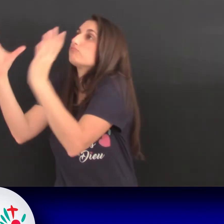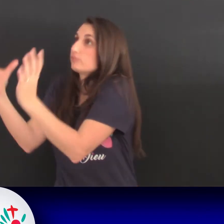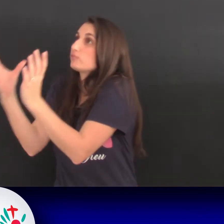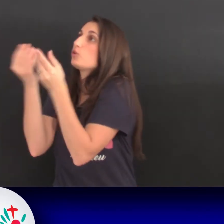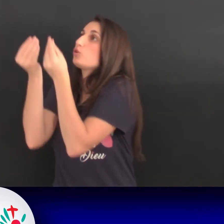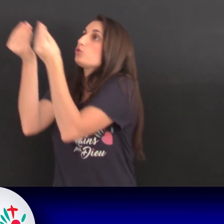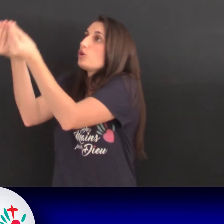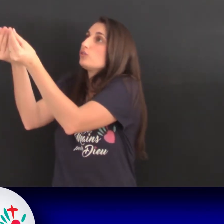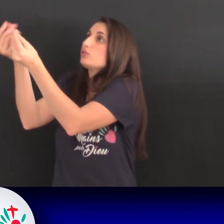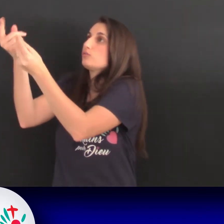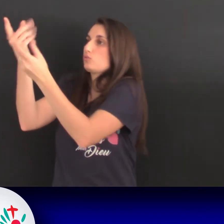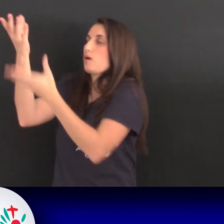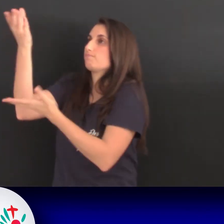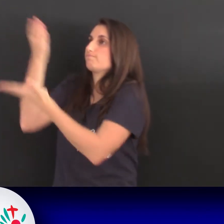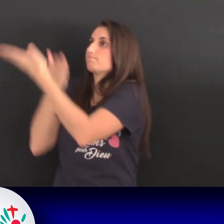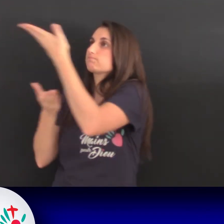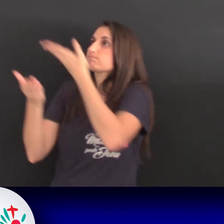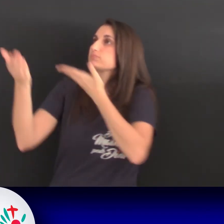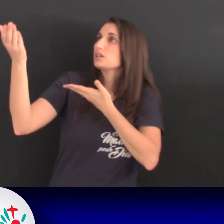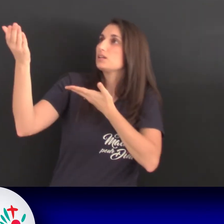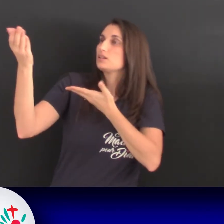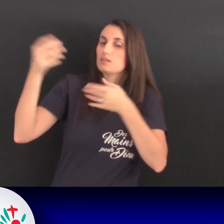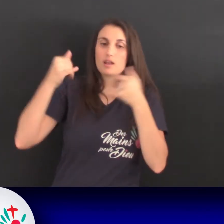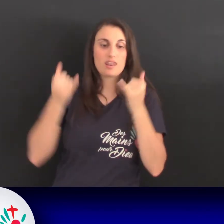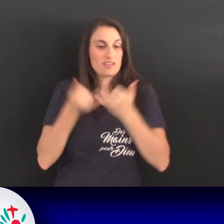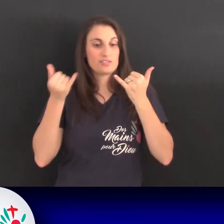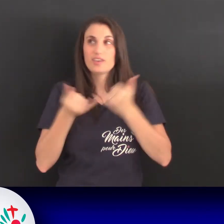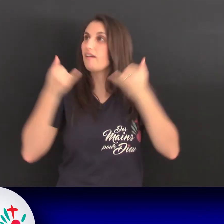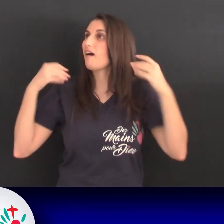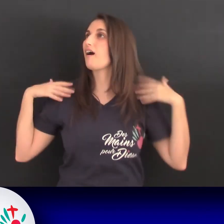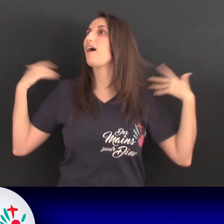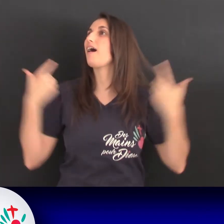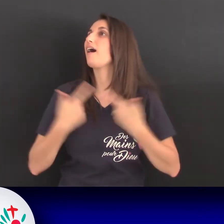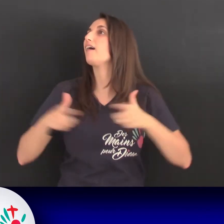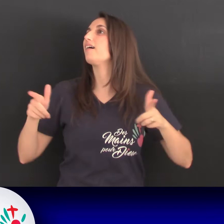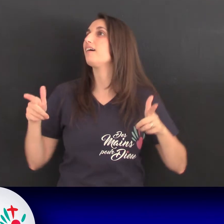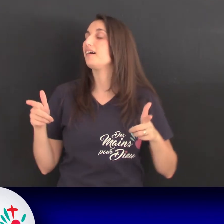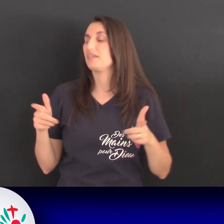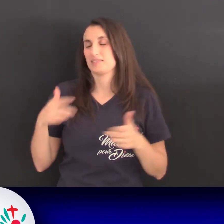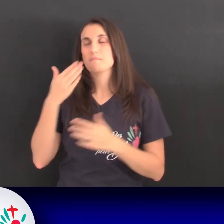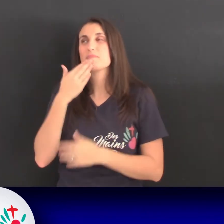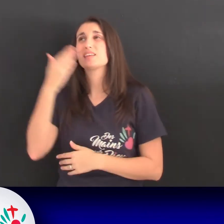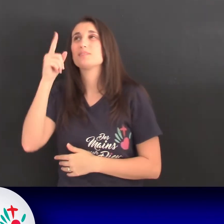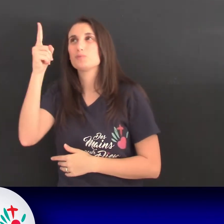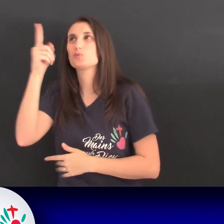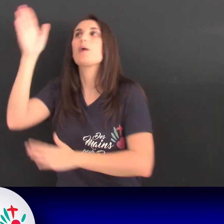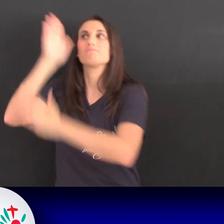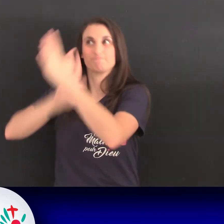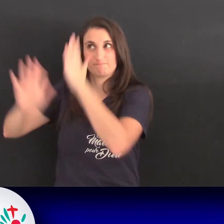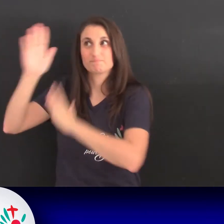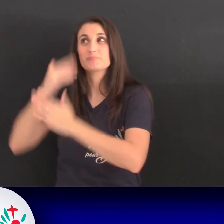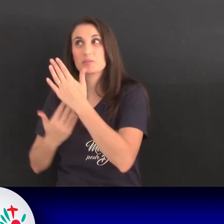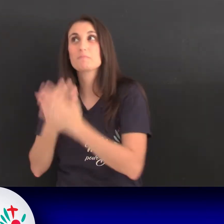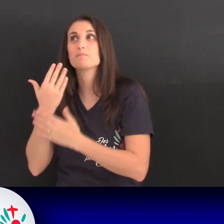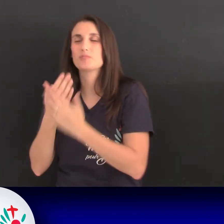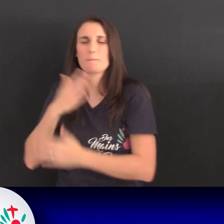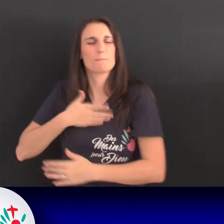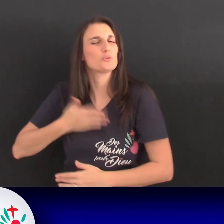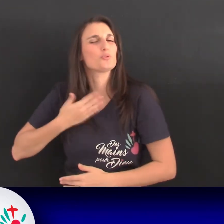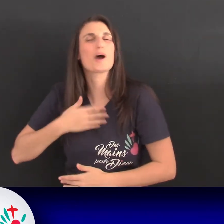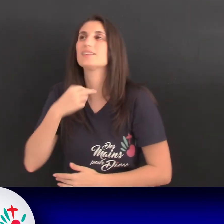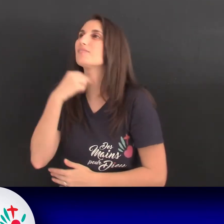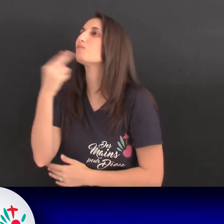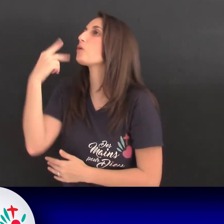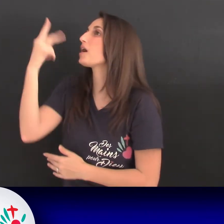qui est léger. C'est ta parole, Seigneur. Merci, Seigneur, de nous parler encore ce matin. Nous avons besoin d'entendre ta voix qui